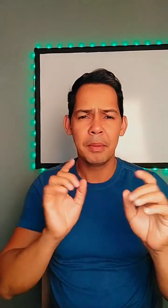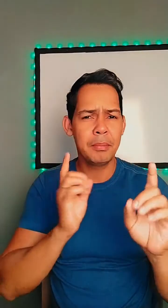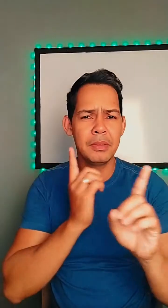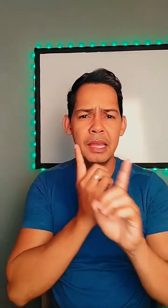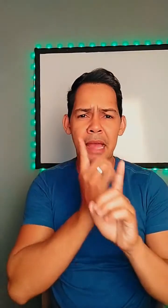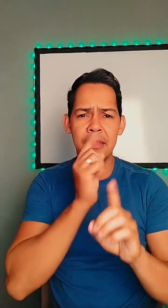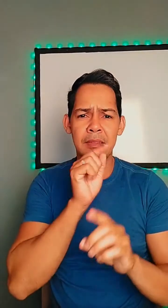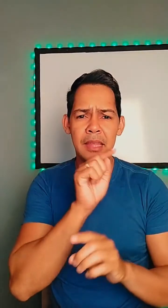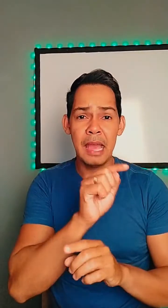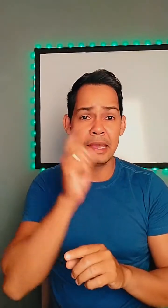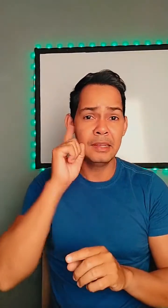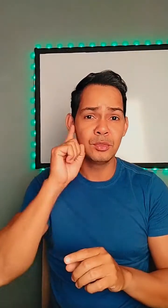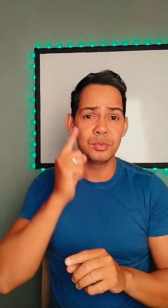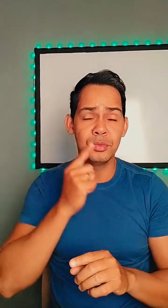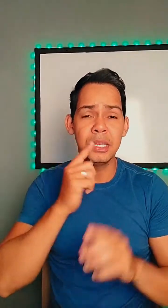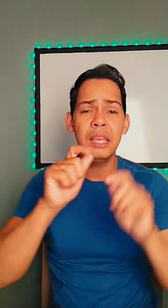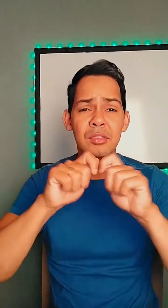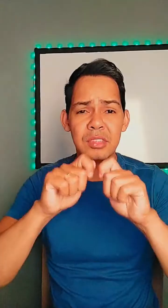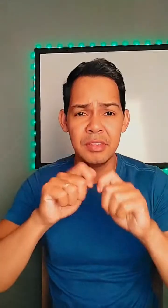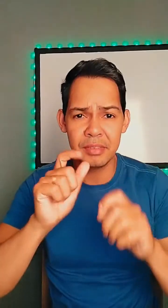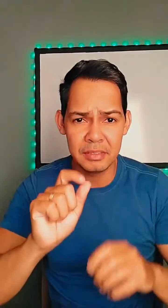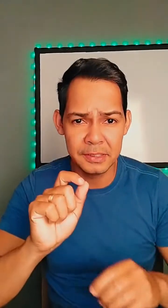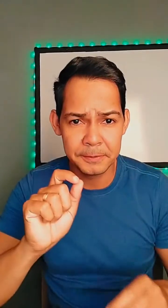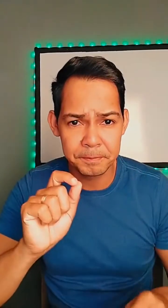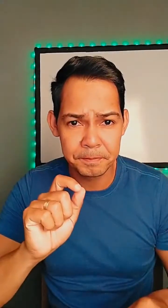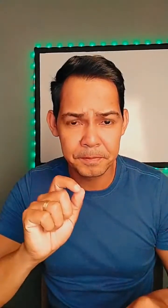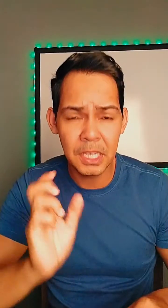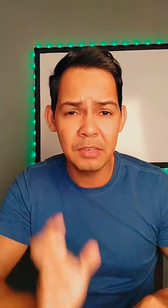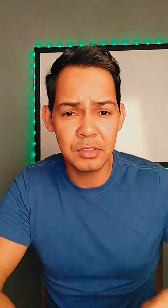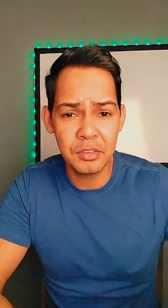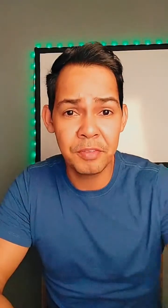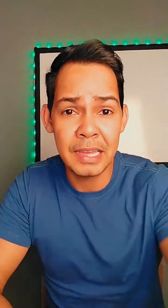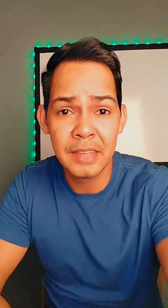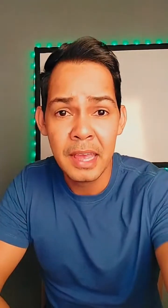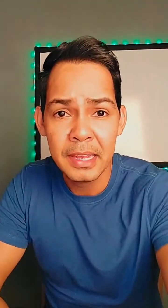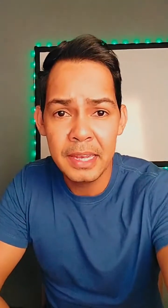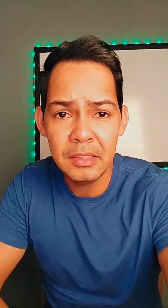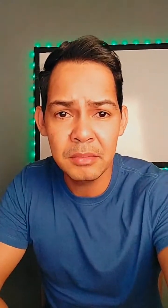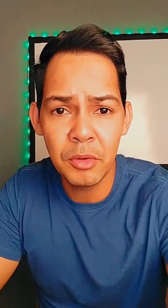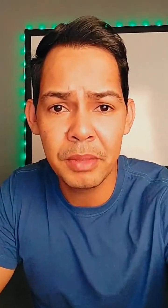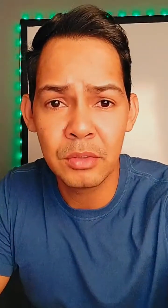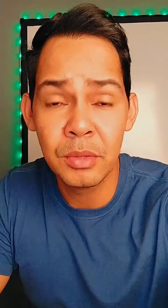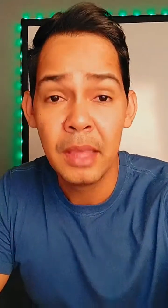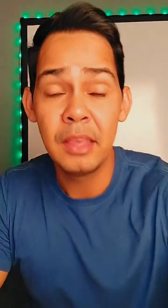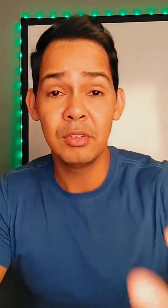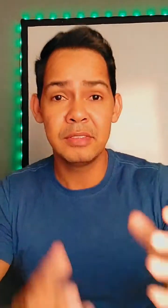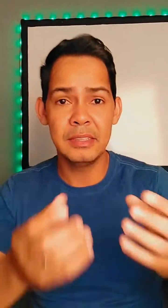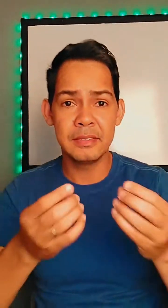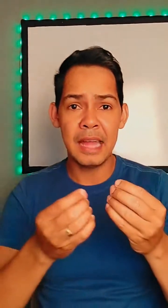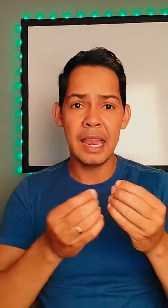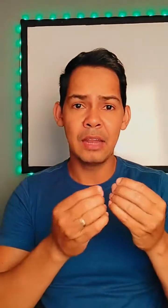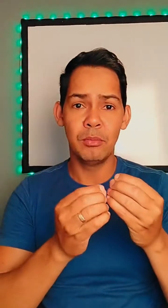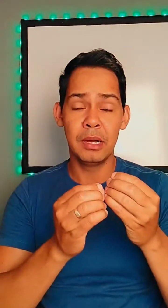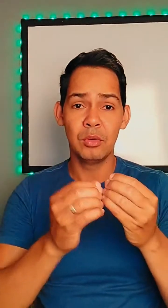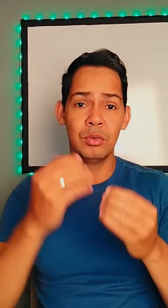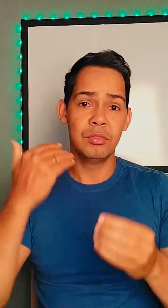poder atender aquele surdo. O que que você vai fazer? O que que você faz nesse momento que você está lá no banco, você está